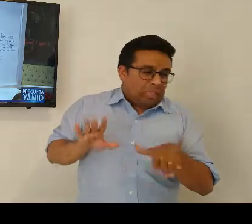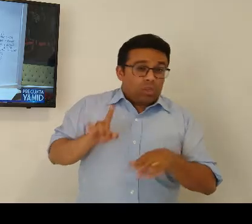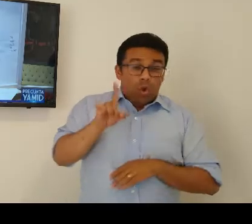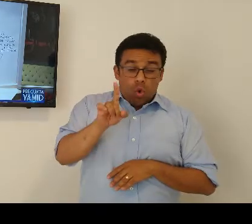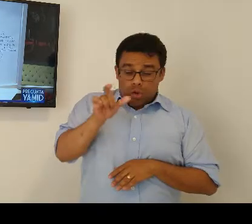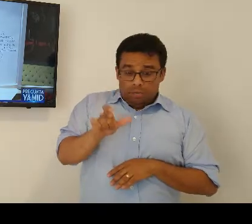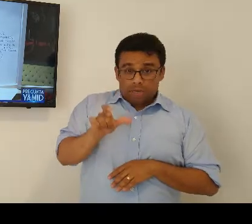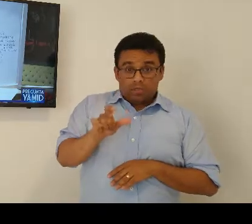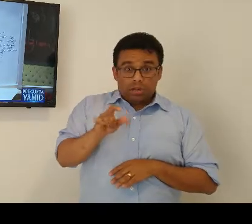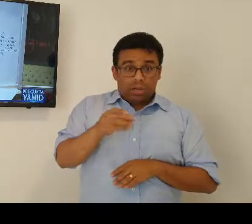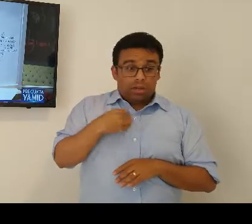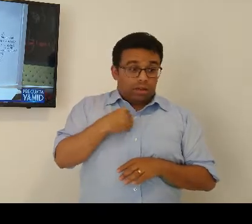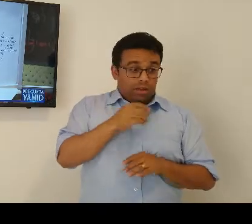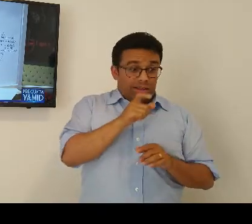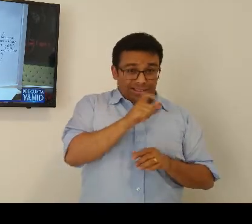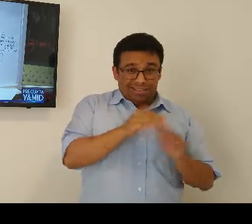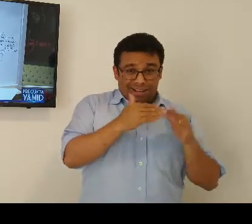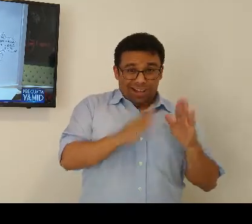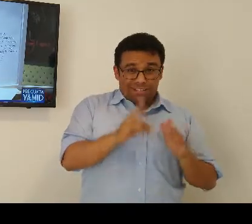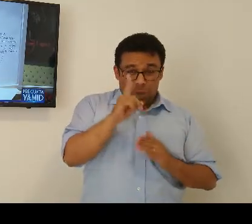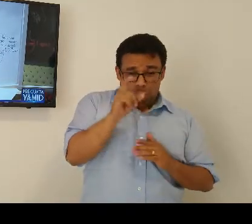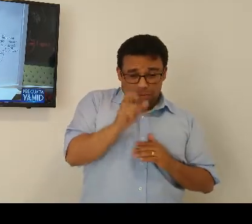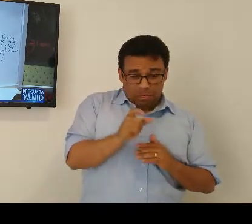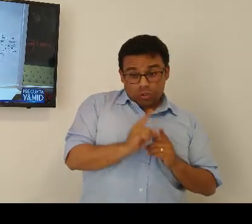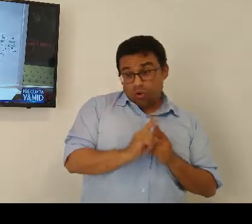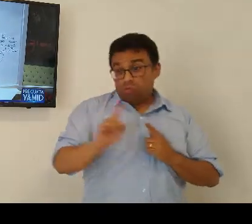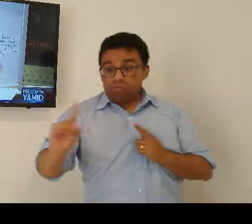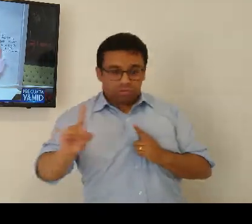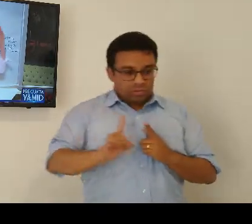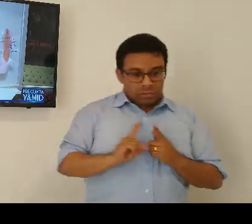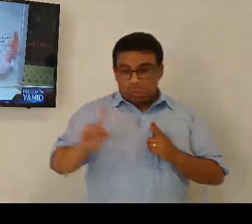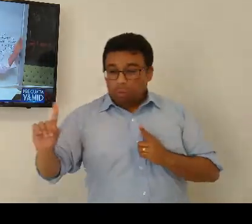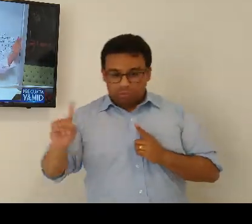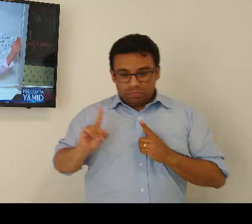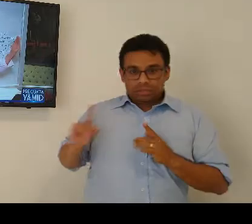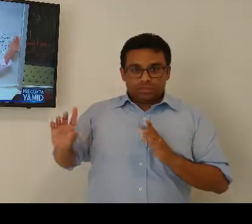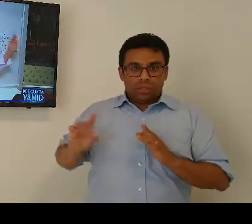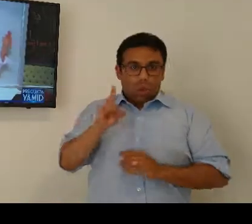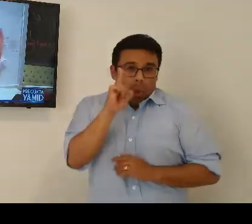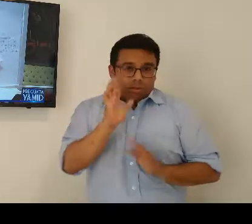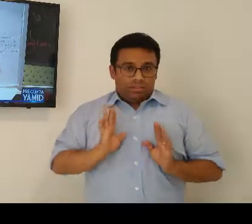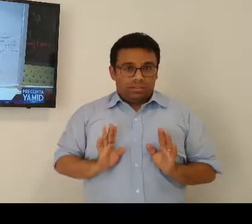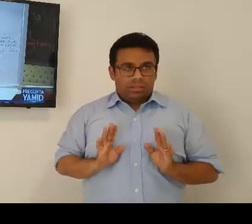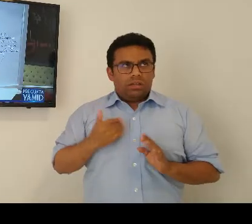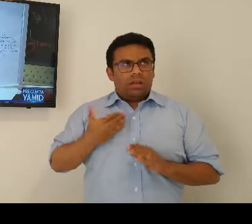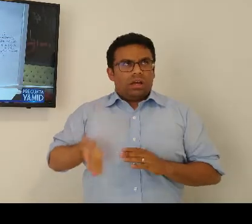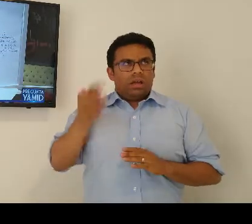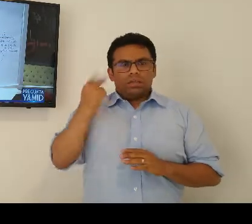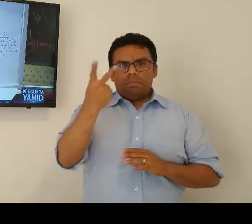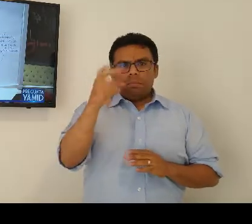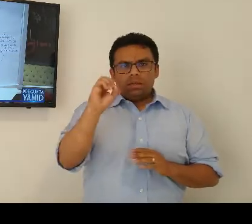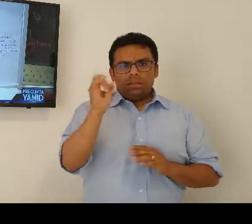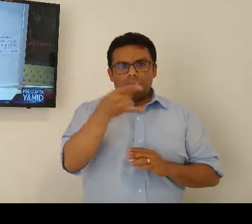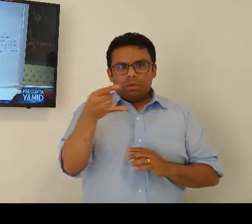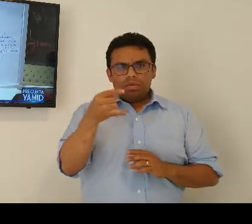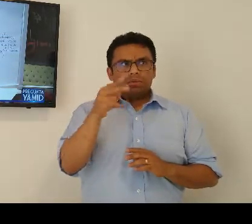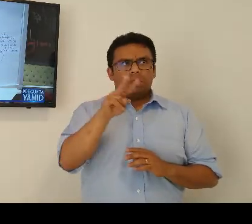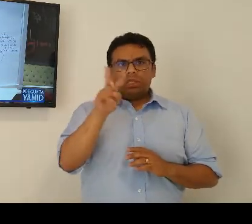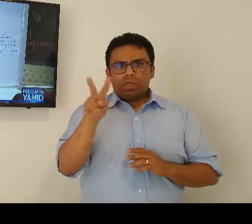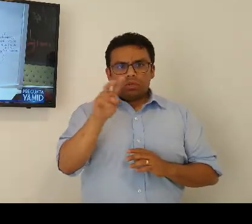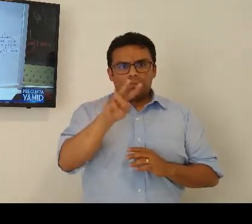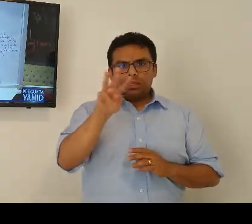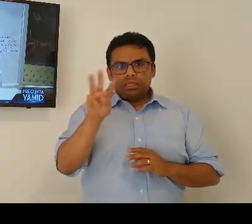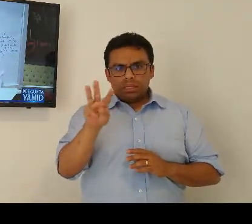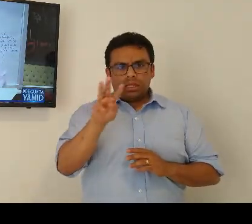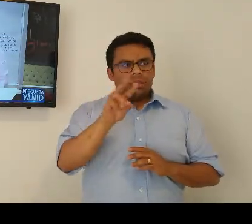Eso es lo que las encuestas que nosotros hemos medido, hemos hecho un tracking. Hicimos el primero el 20 de marzo, el 22, el 23, hoy